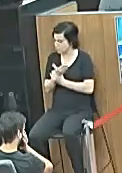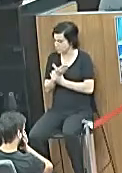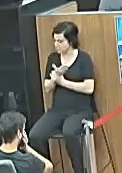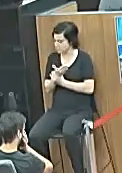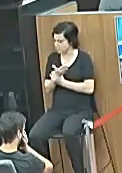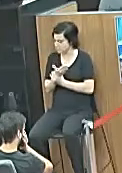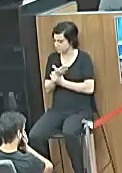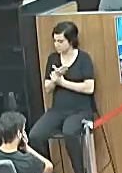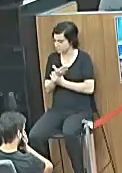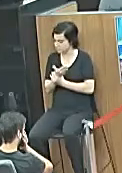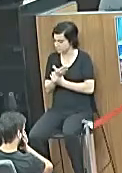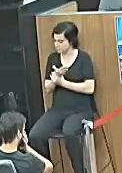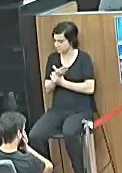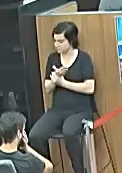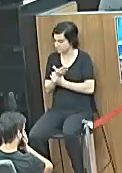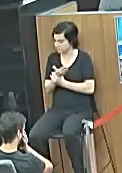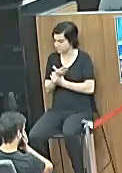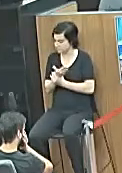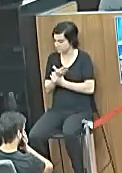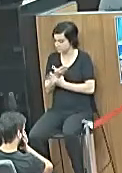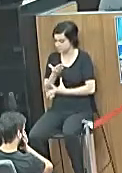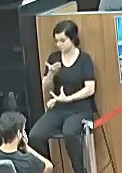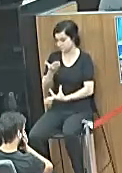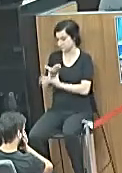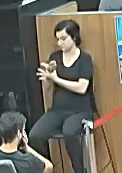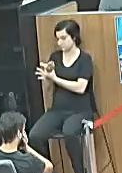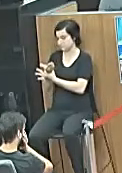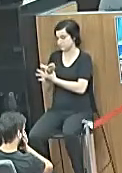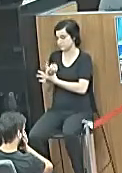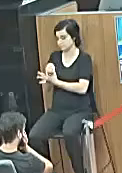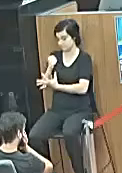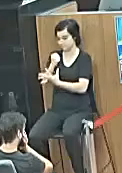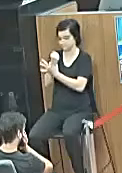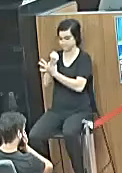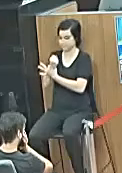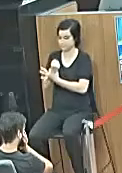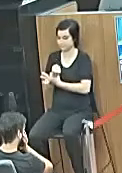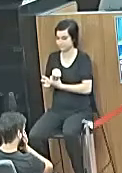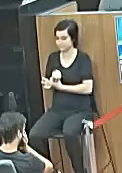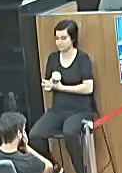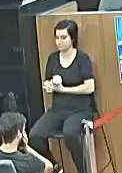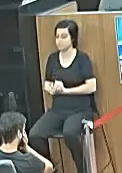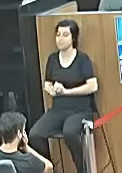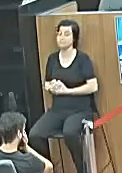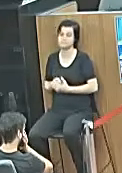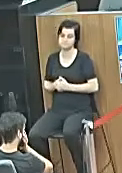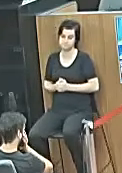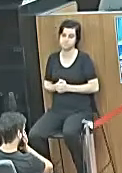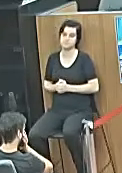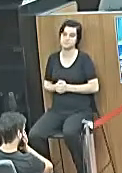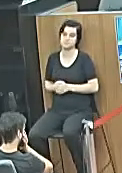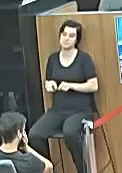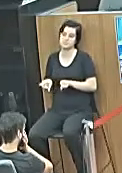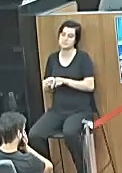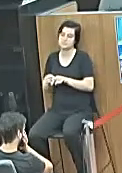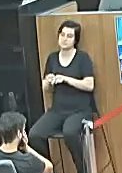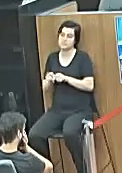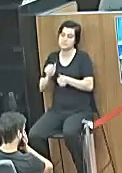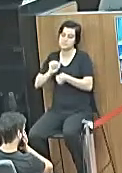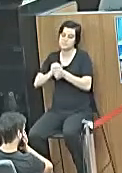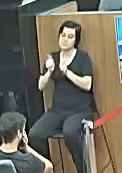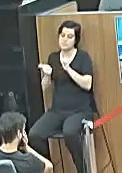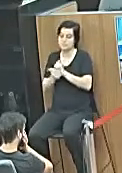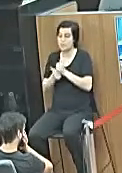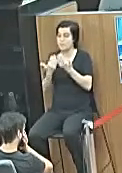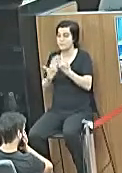que antes queria destacar primeira ação que visa criar prova legislação adaptada libras que nada mais do que uma obrigação legal